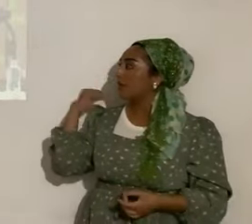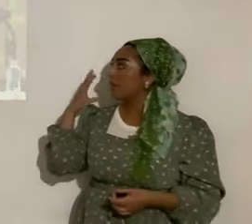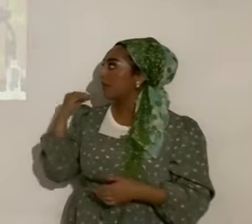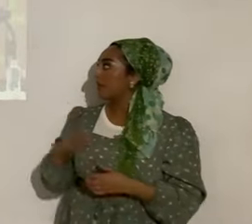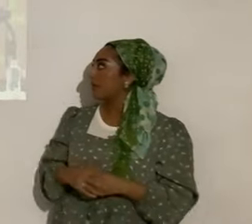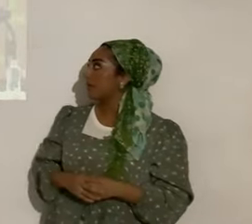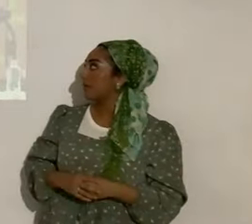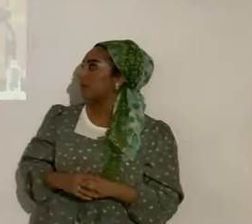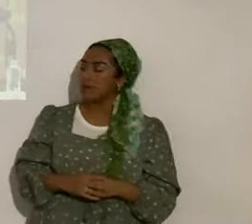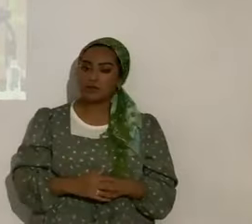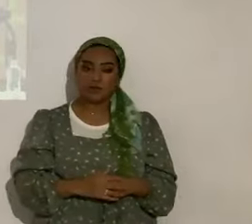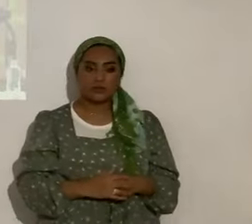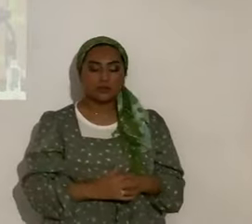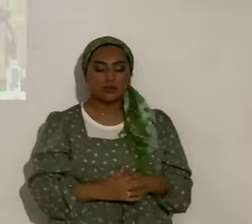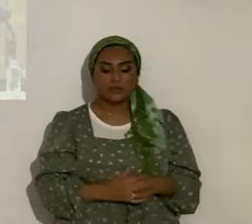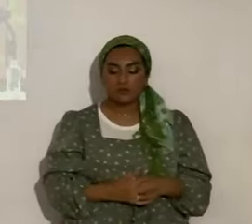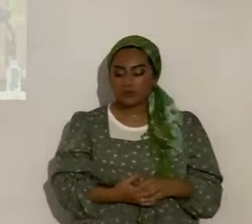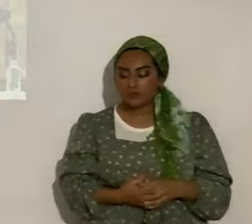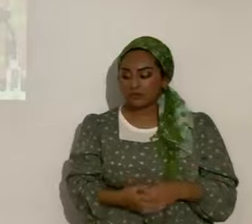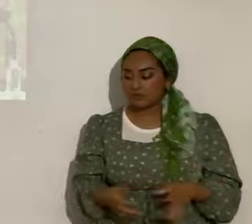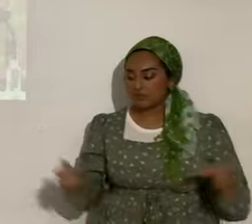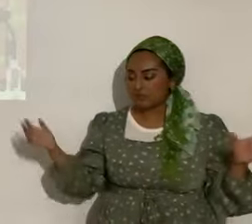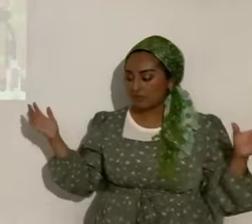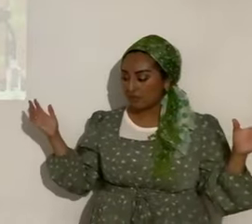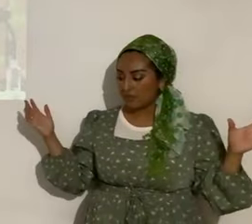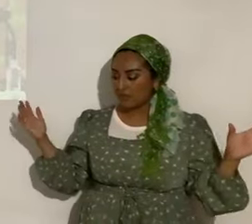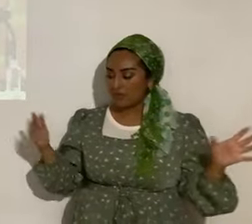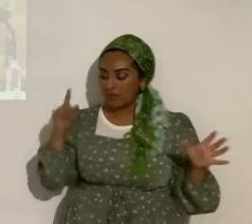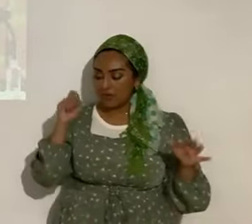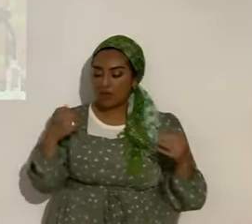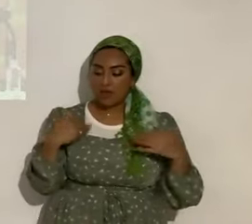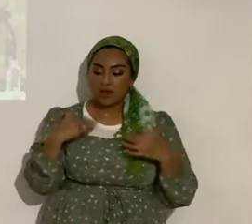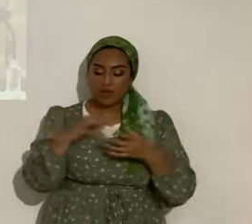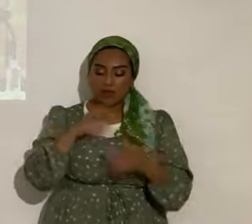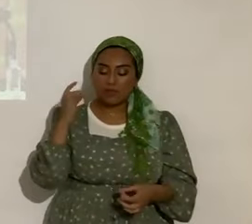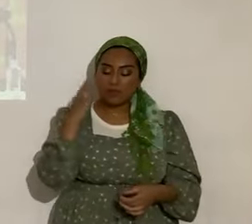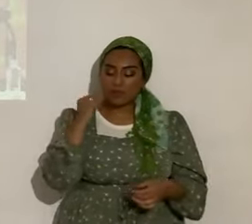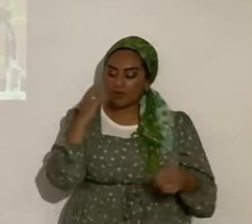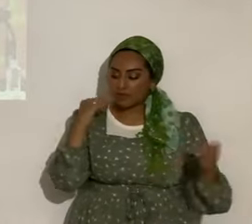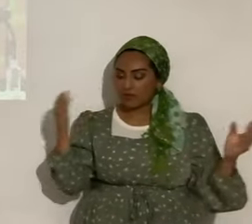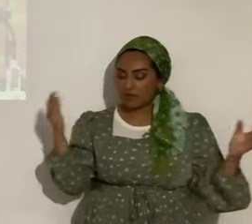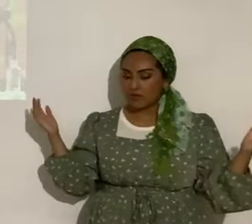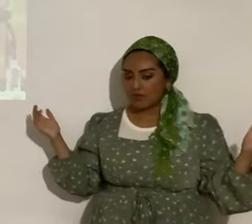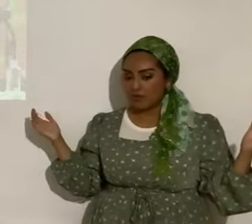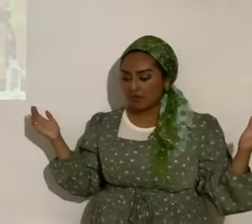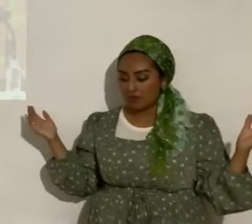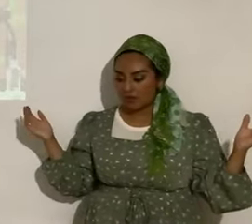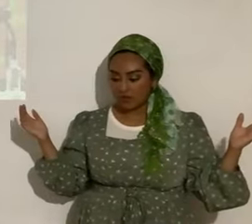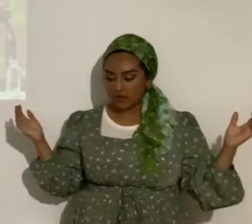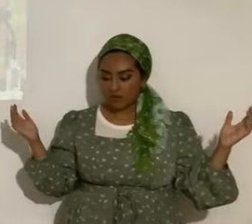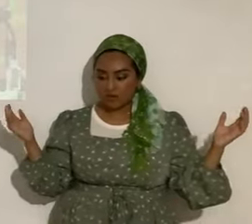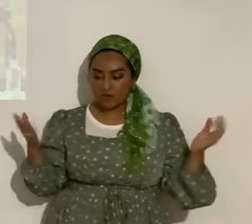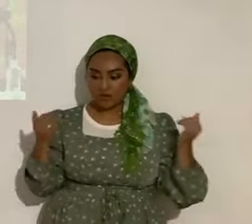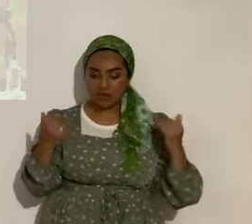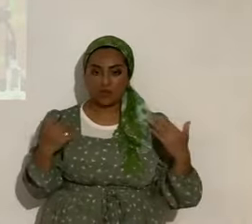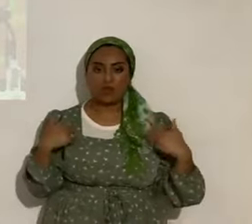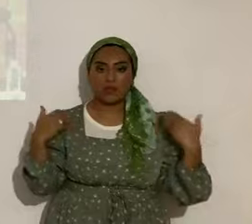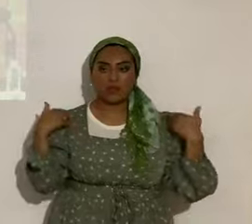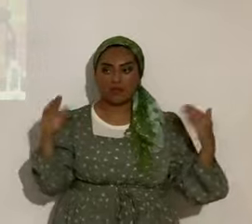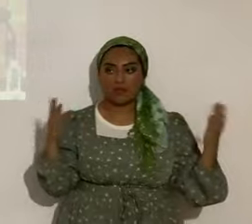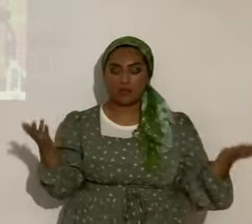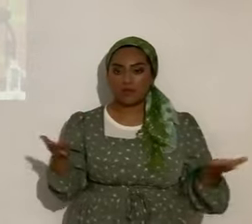de ser un congregante más, nada más. No, tienes que tener experiencias espirituales. En este momento hay Malajim